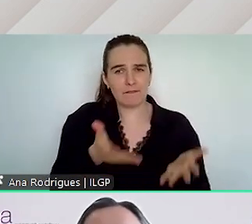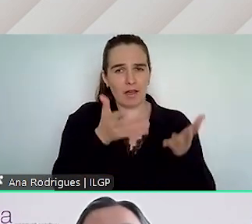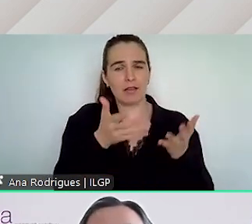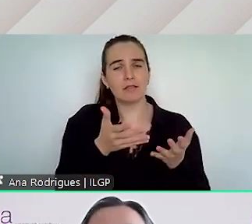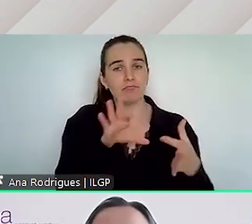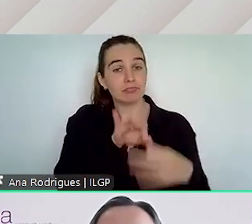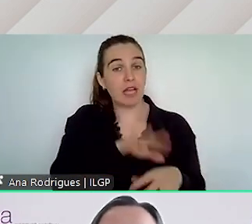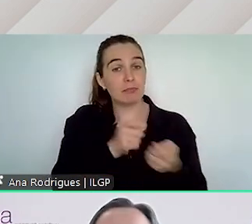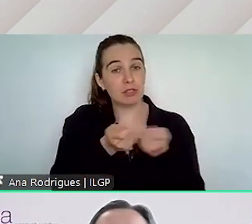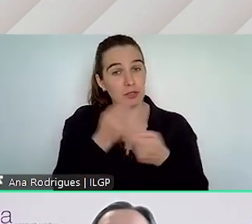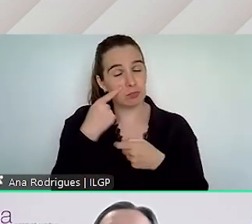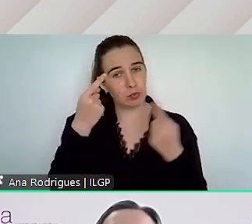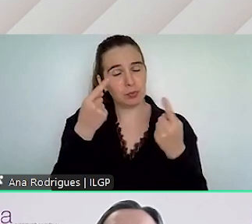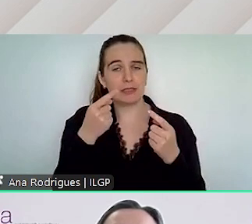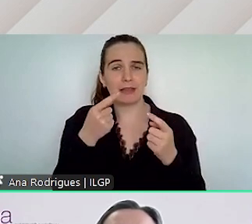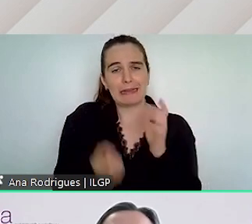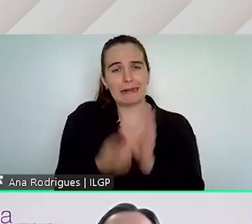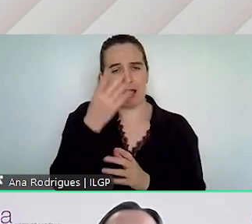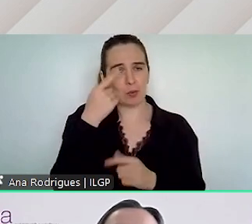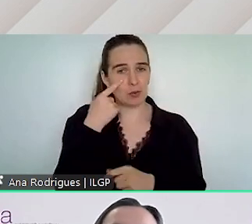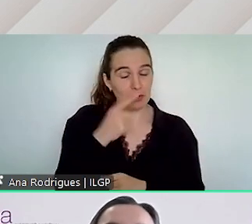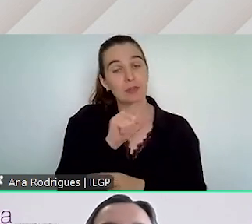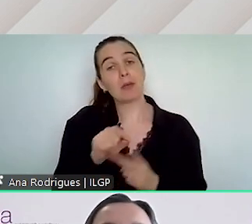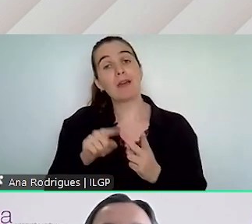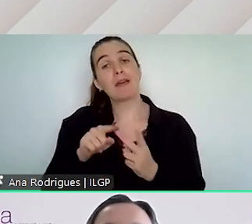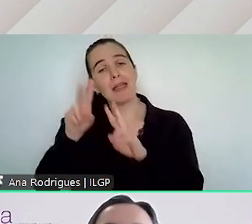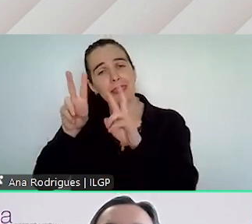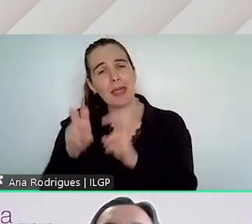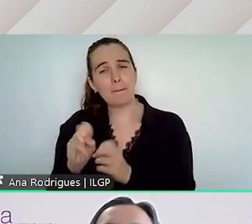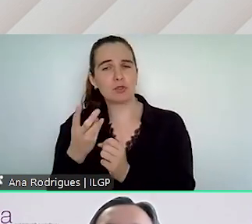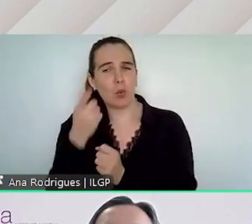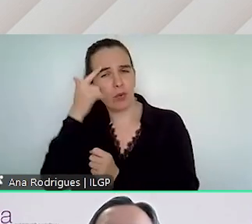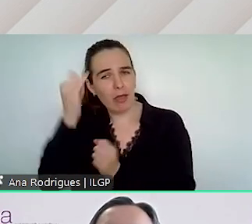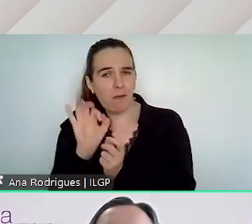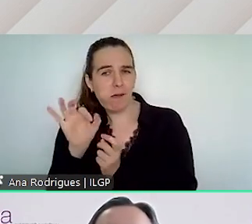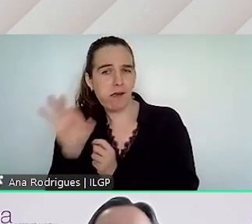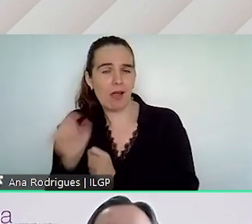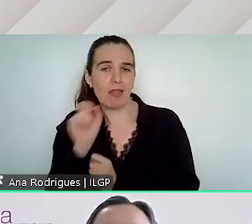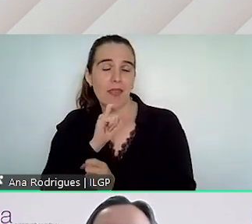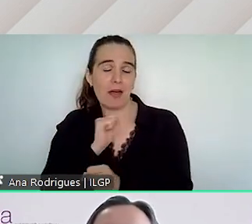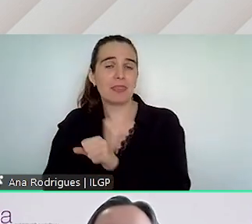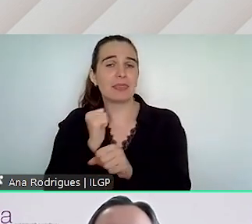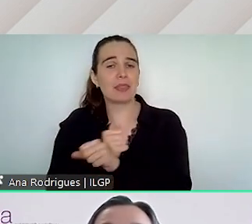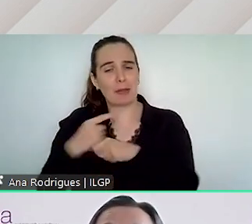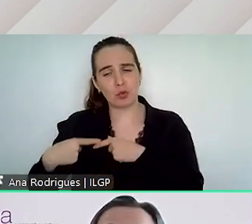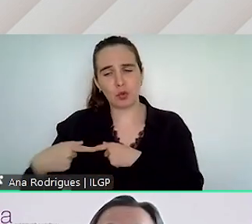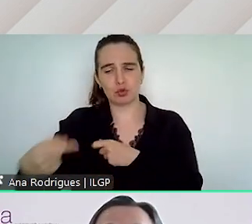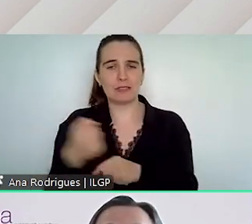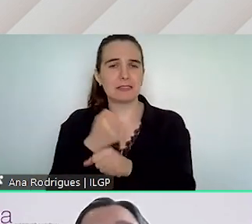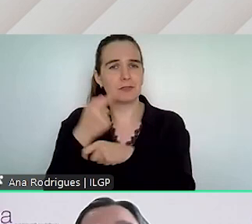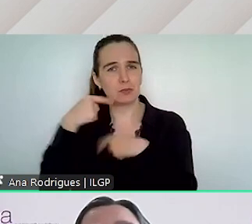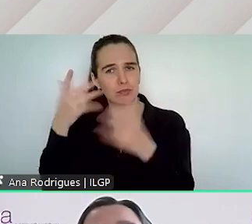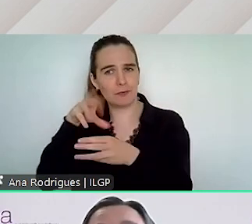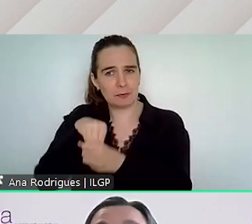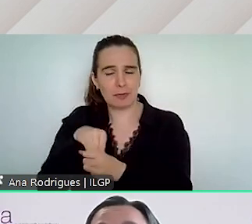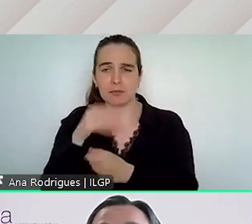à administração pública. Por outro, divulgar temas e contributos que possam enriquecer o trabalho diário de quem integra o serviço público, sejam